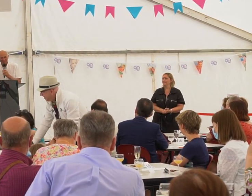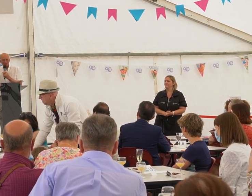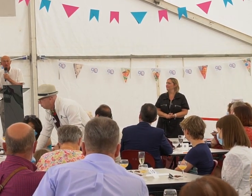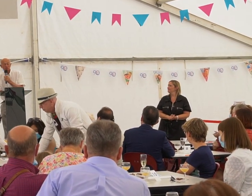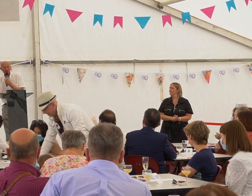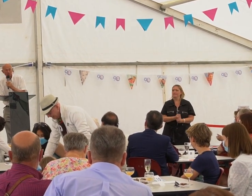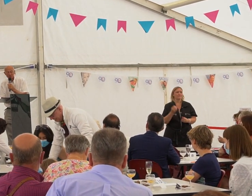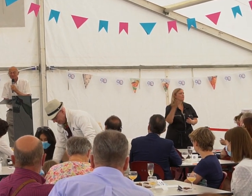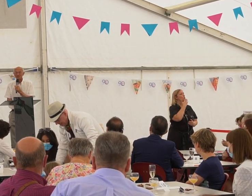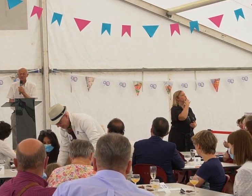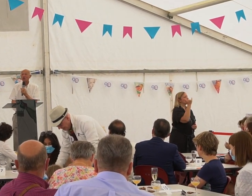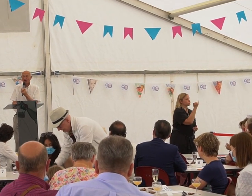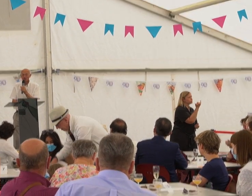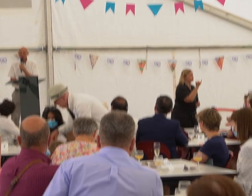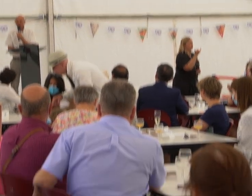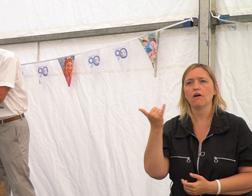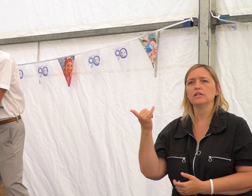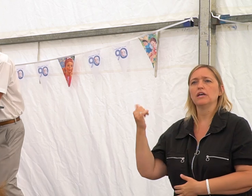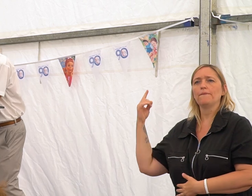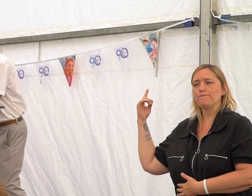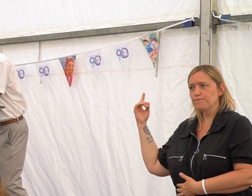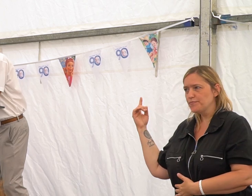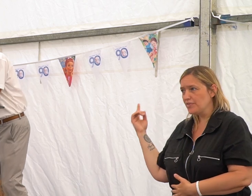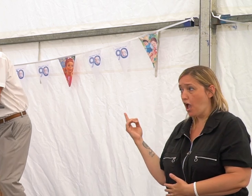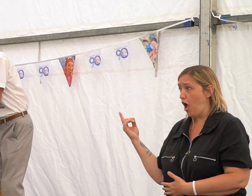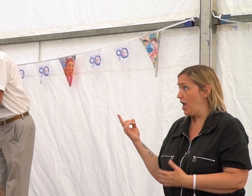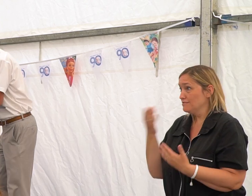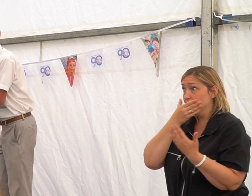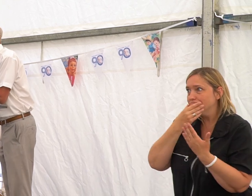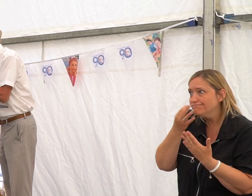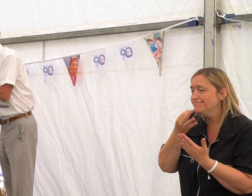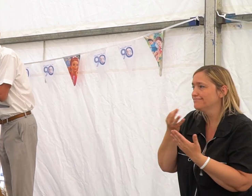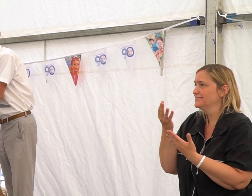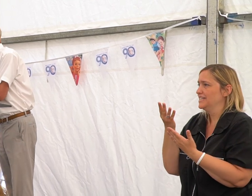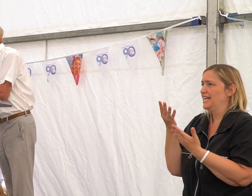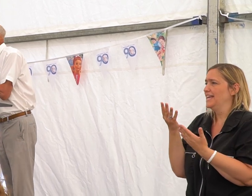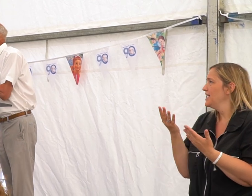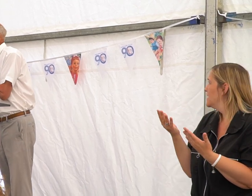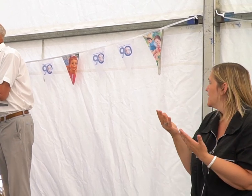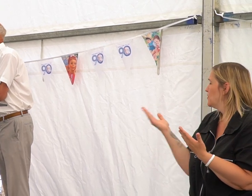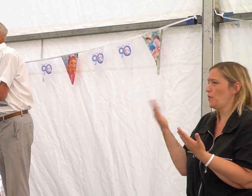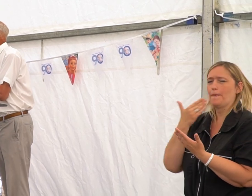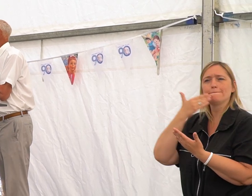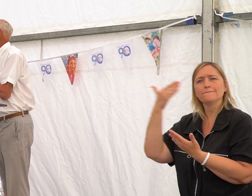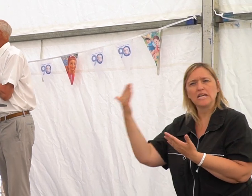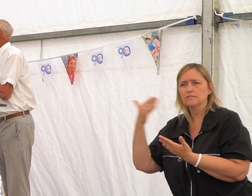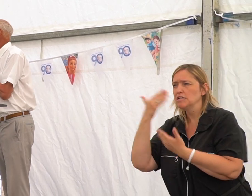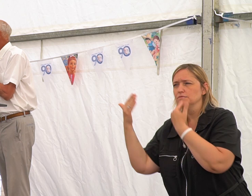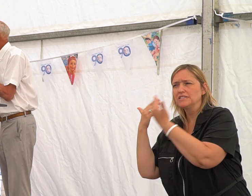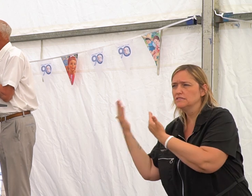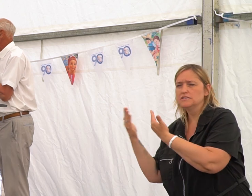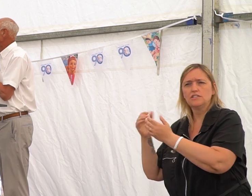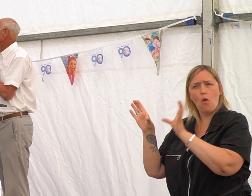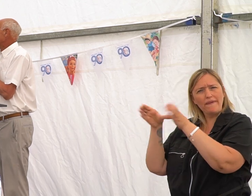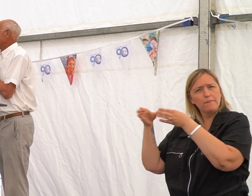Voilà, bonjour à tous. Hein. C'est difficile d'encore rajouter des choses après tous ces beaux discours. Évidemment, je voudrais remercier tout le monde, Brigitte Aubert,